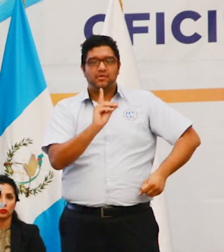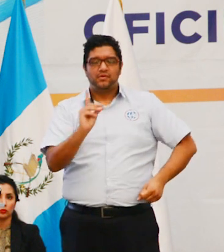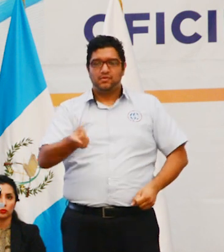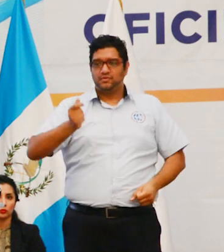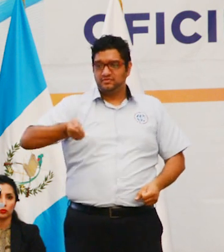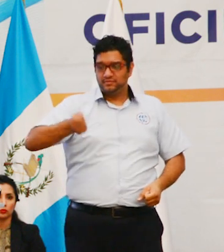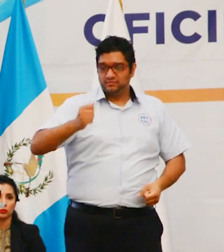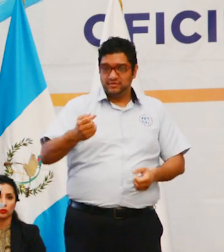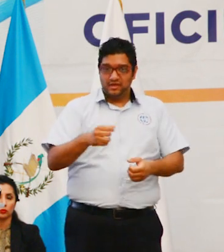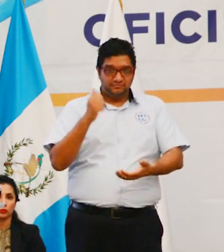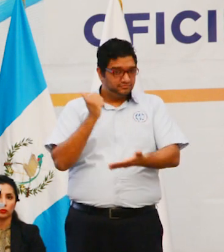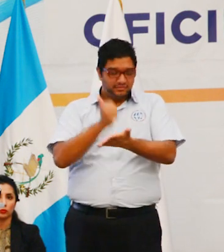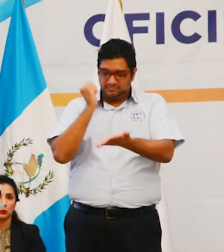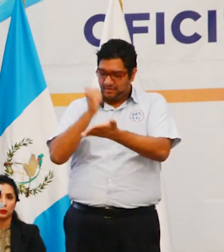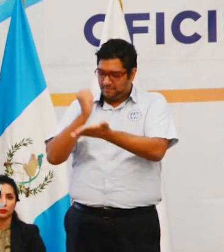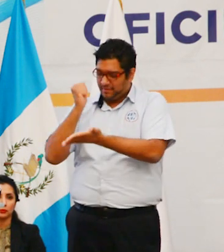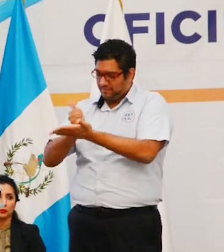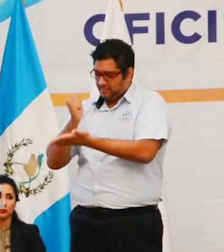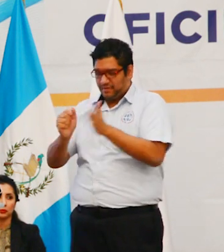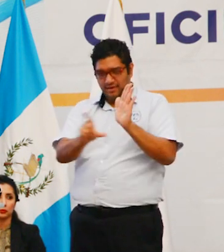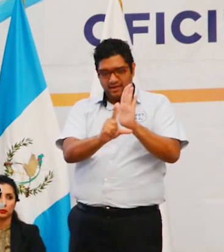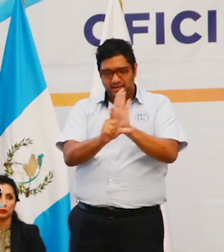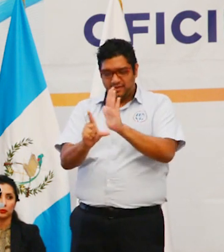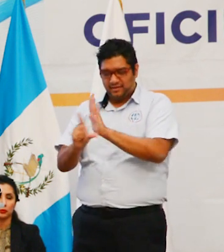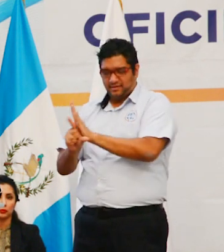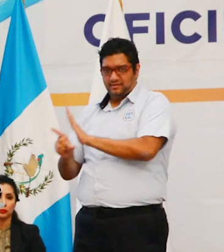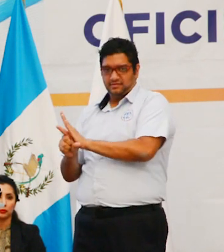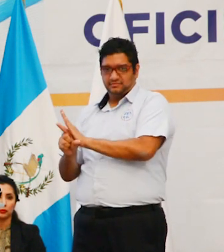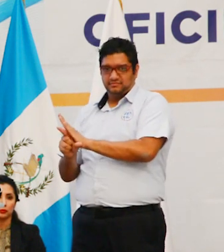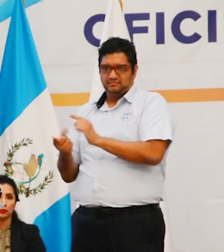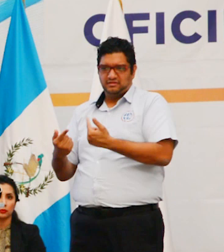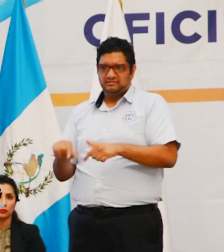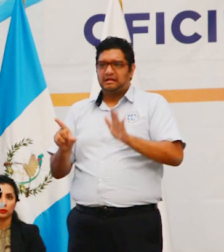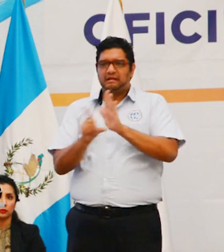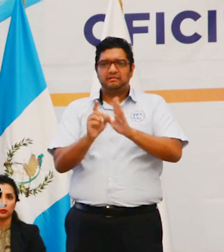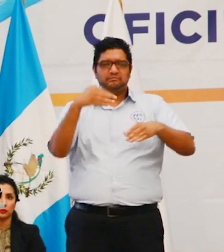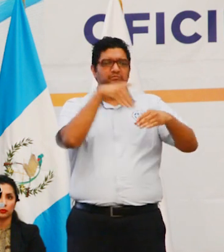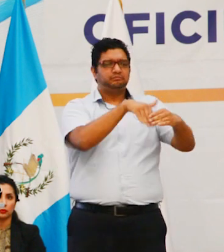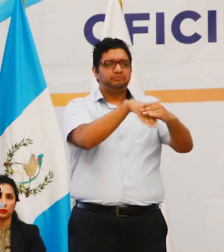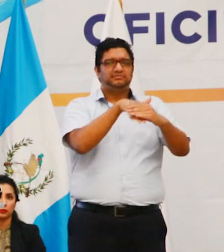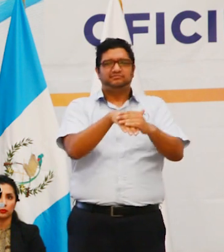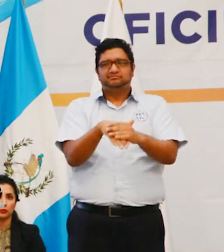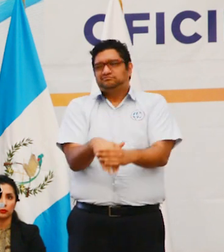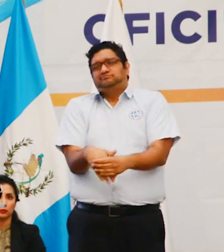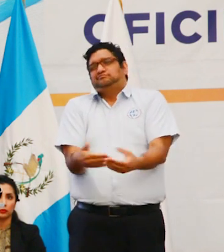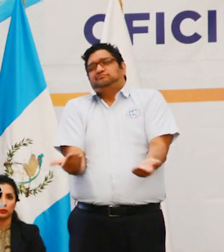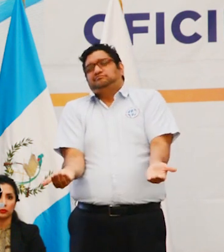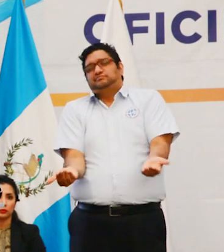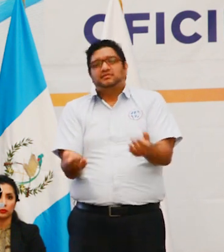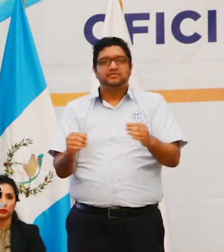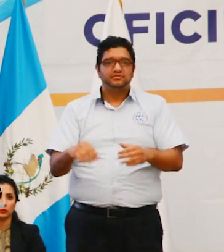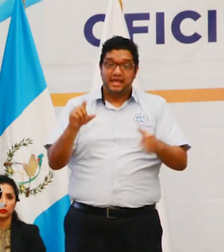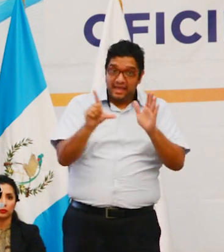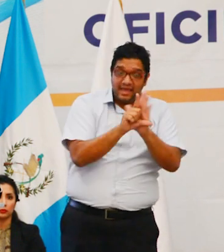la práctica. Y la mejor manera de llevarlo a la práctica es todos, desde nuestro ámbito, nuestro círculo de influencia, colaborar